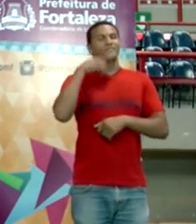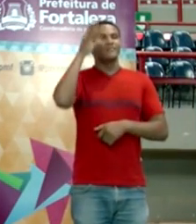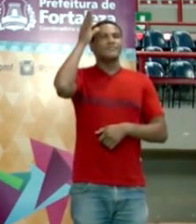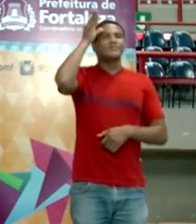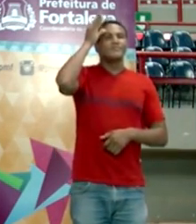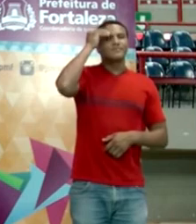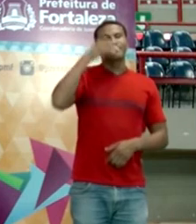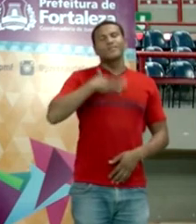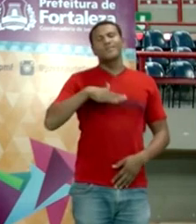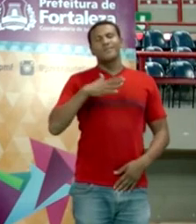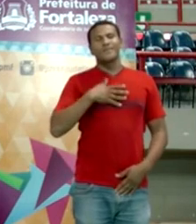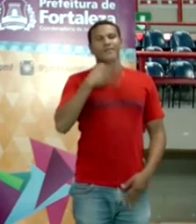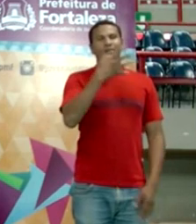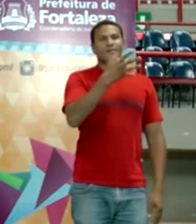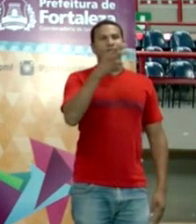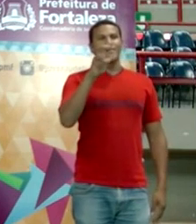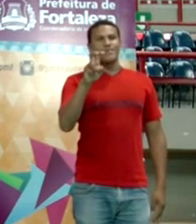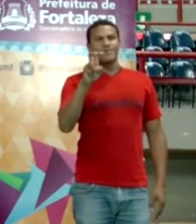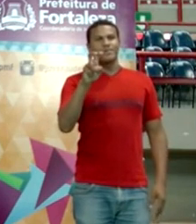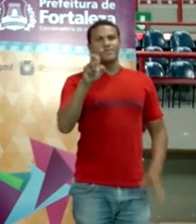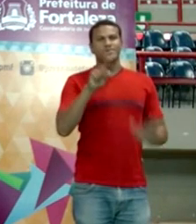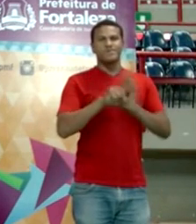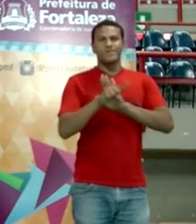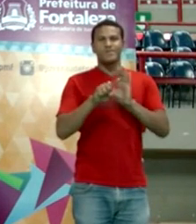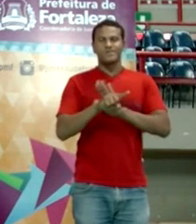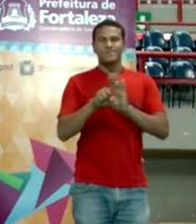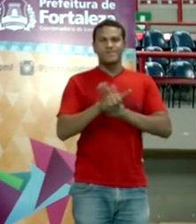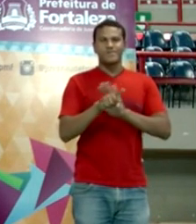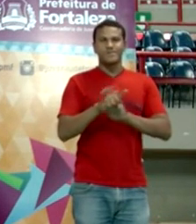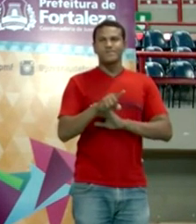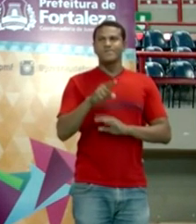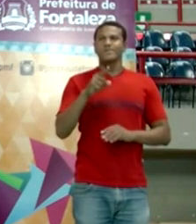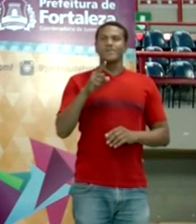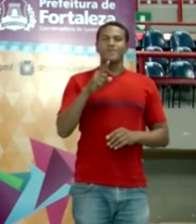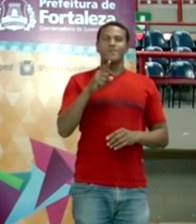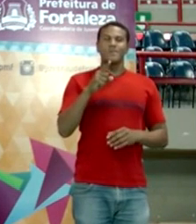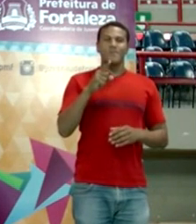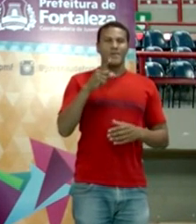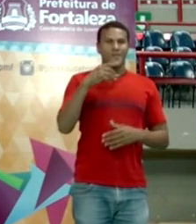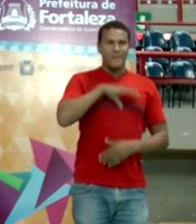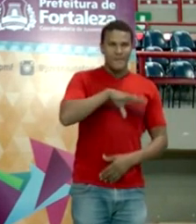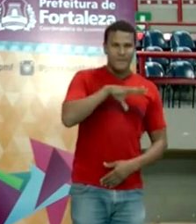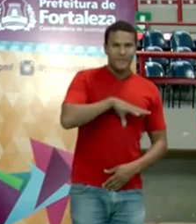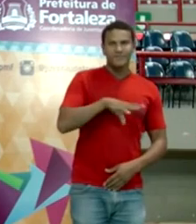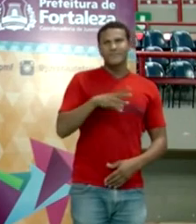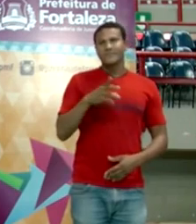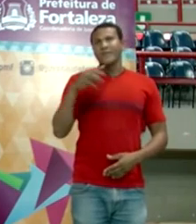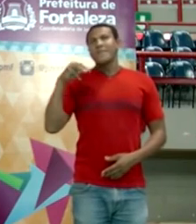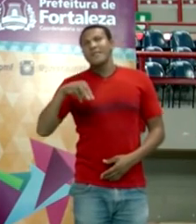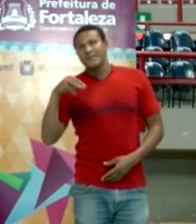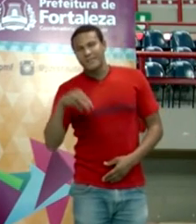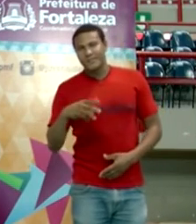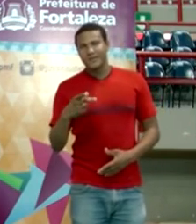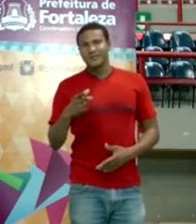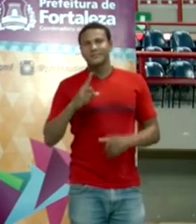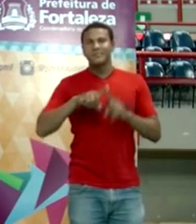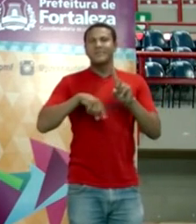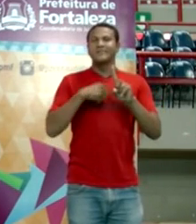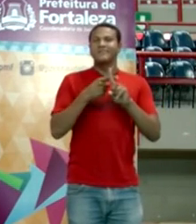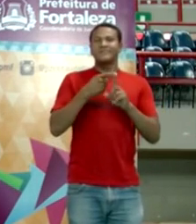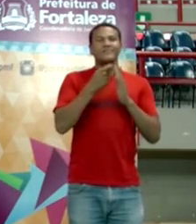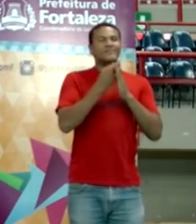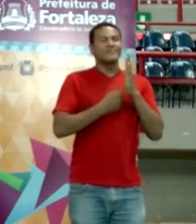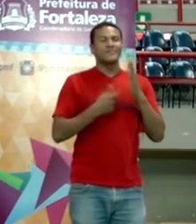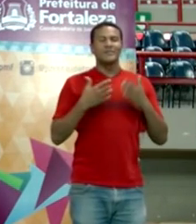né? 45 questões de linguagens, 45 questões de matemática, mais a redação. Neste momento você se